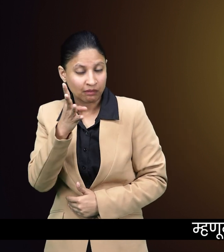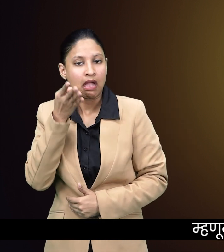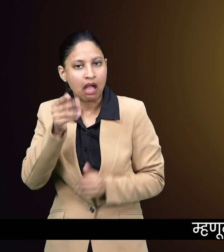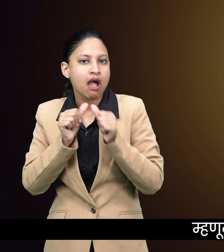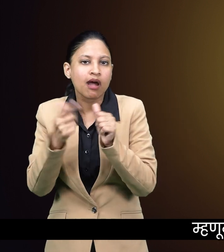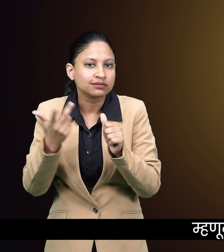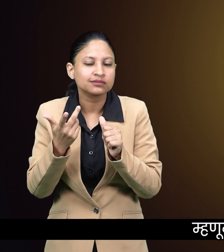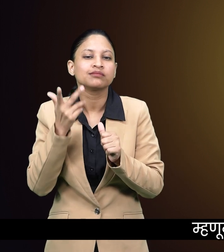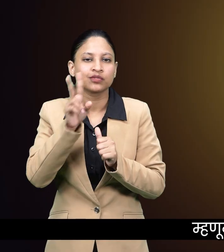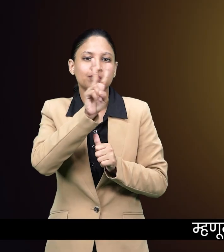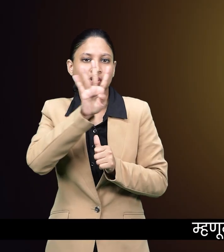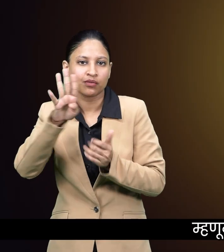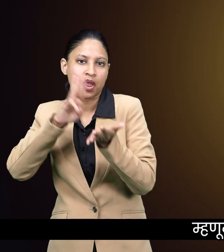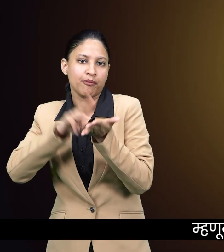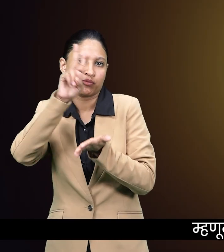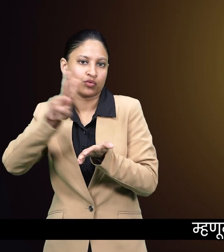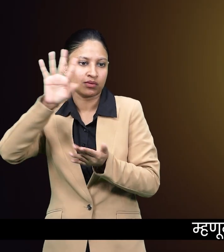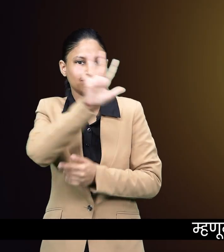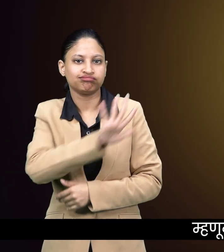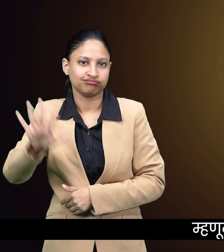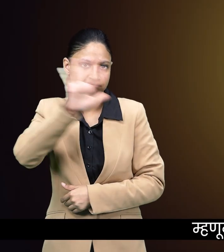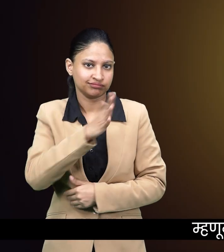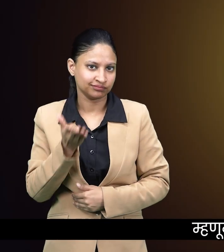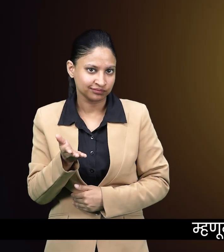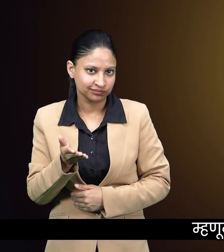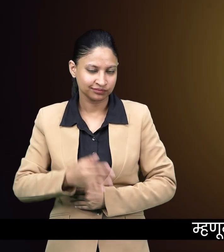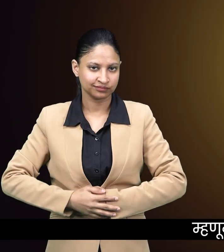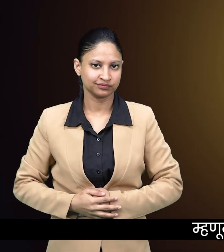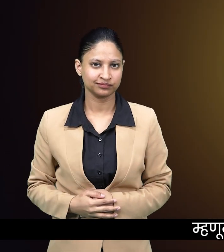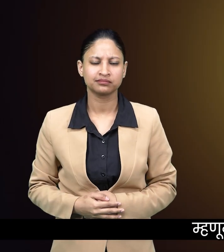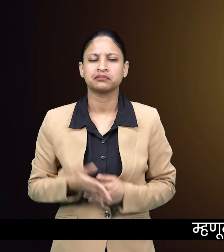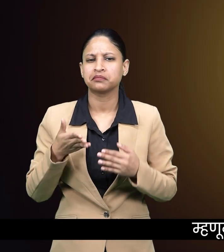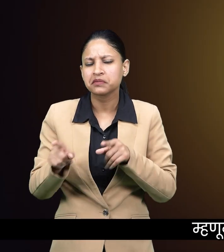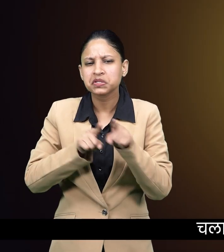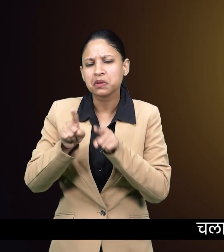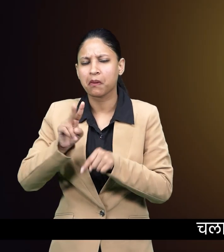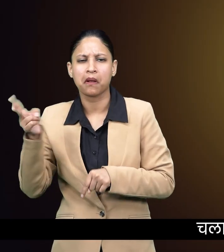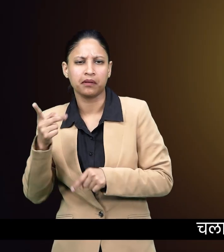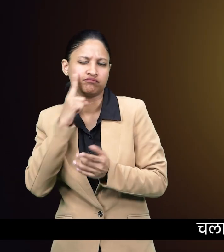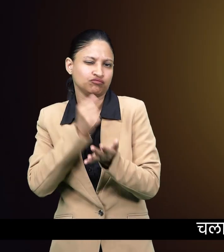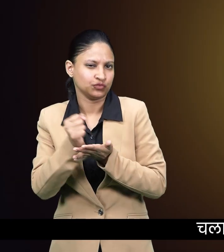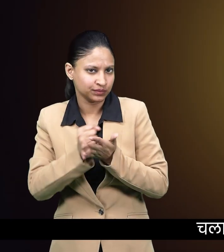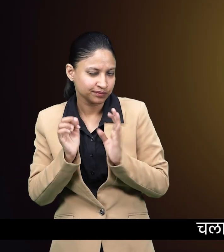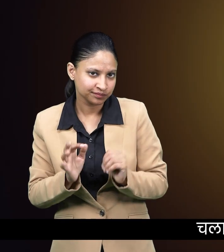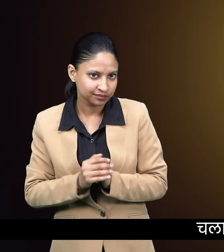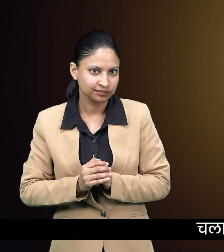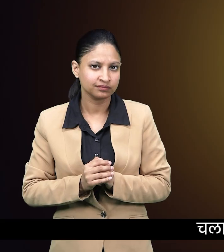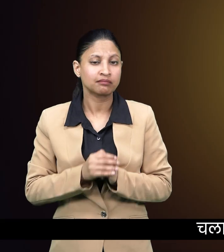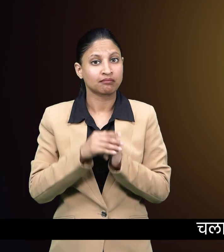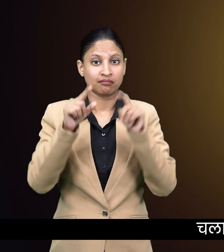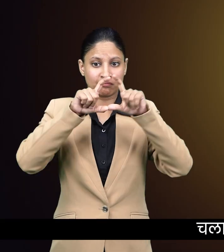म्हणून आयताचे क्षेत्रफळ बरोबर 24 मीटर चौरस. चला आणखीन एक उदाहरण